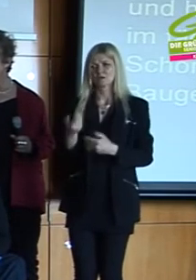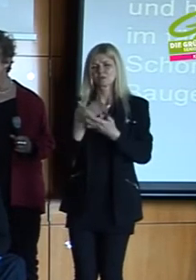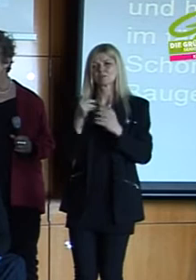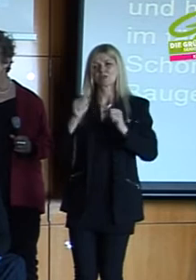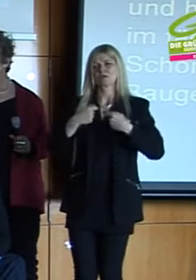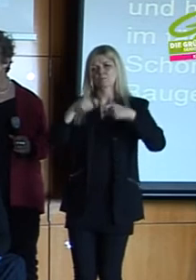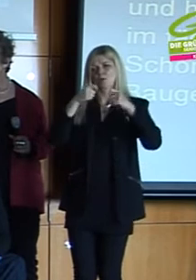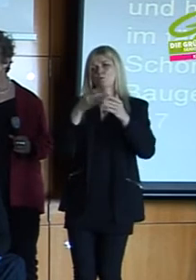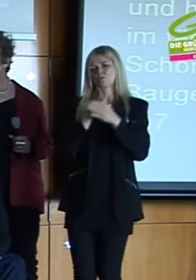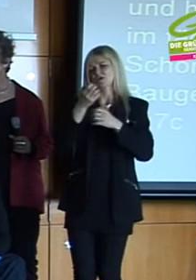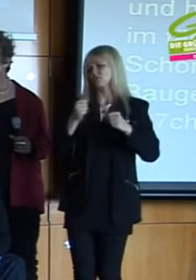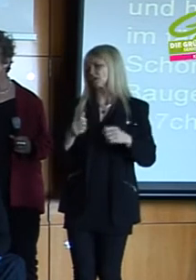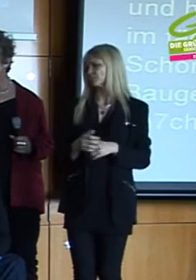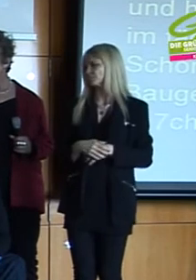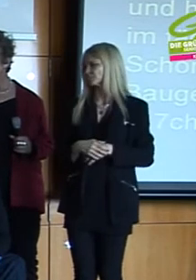kann.